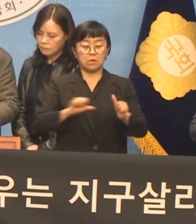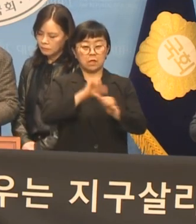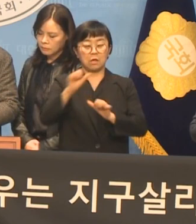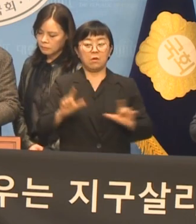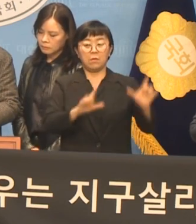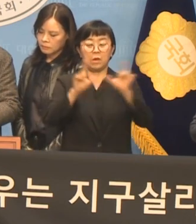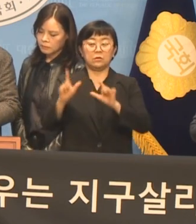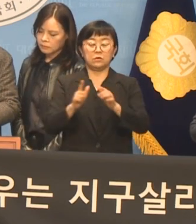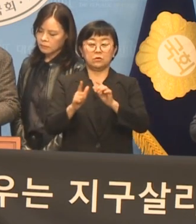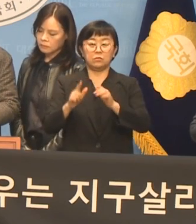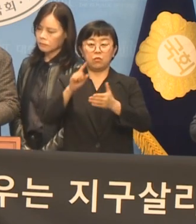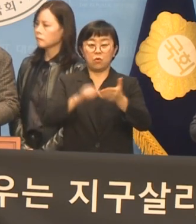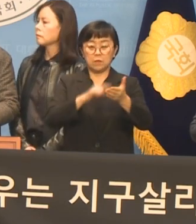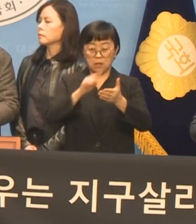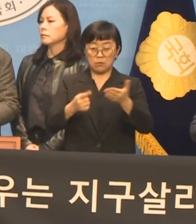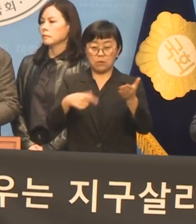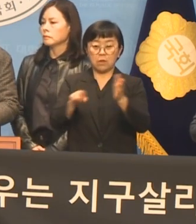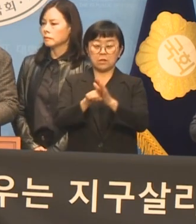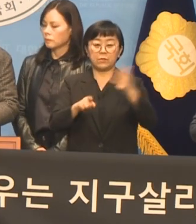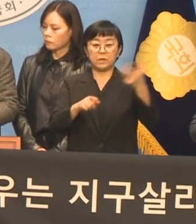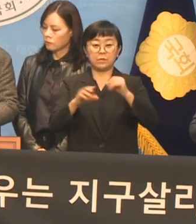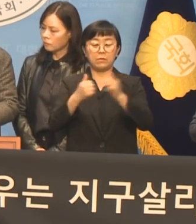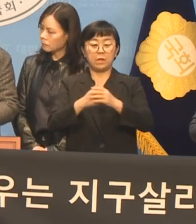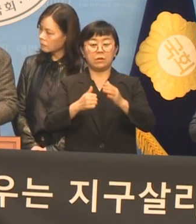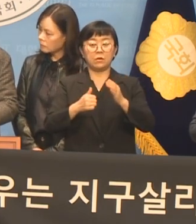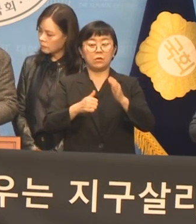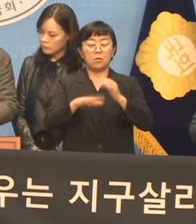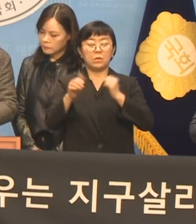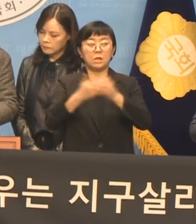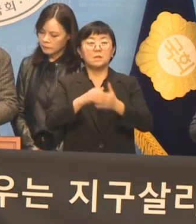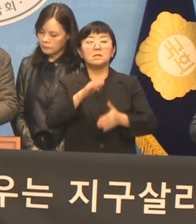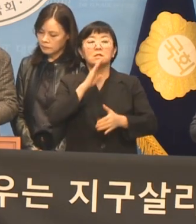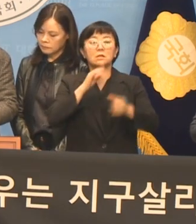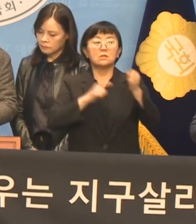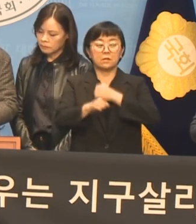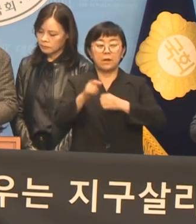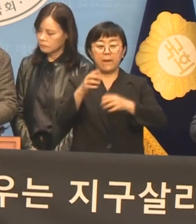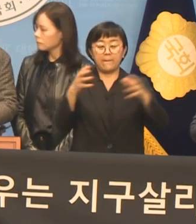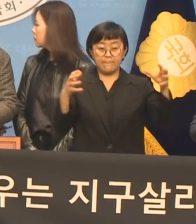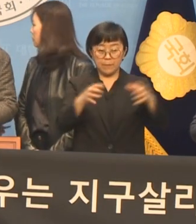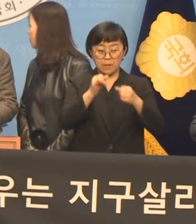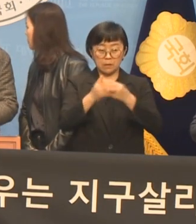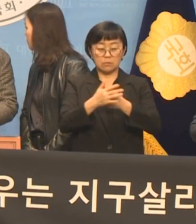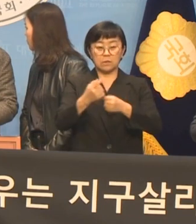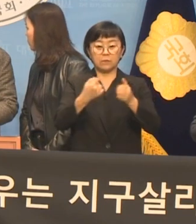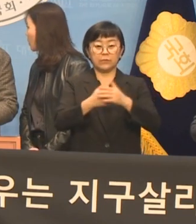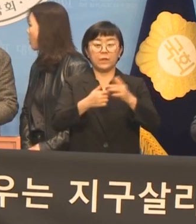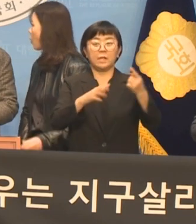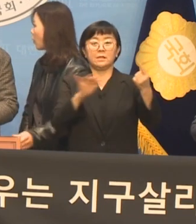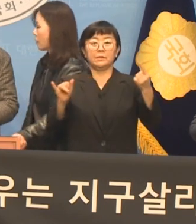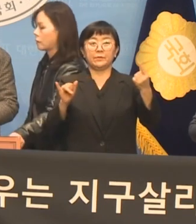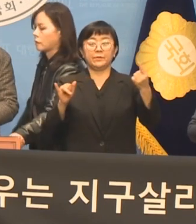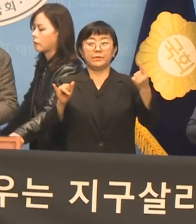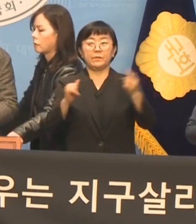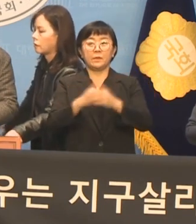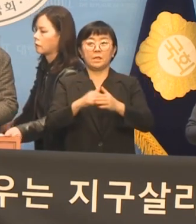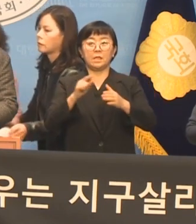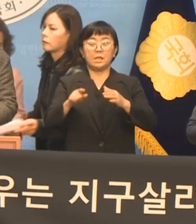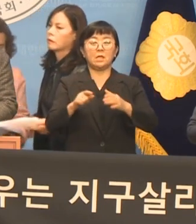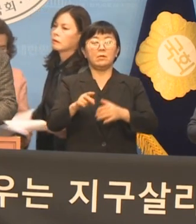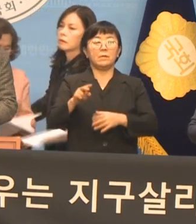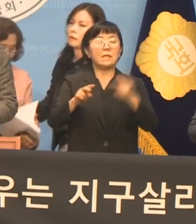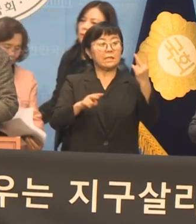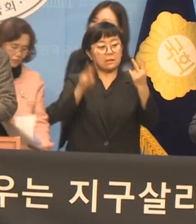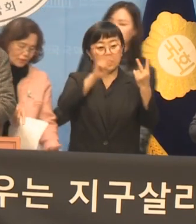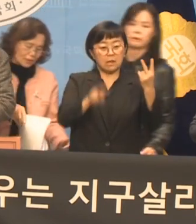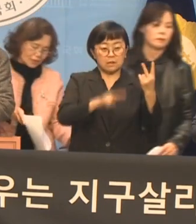생태보상혁명으로 성화하여 우리 8천만 동포들 중에 가령 뜻을 같이 하는 청군자 한 사람이 2달러씩